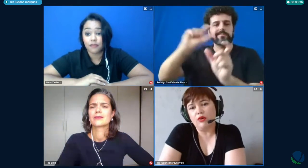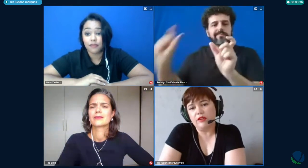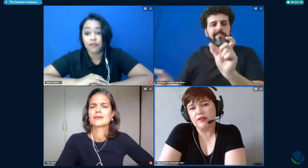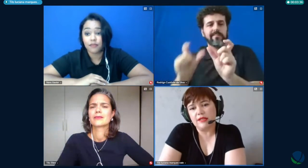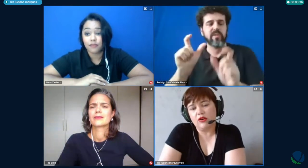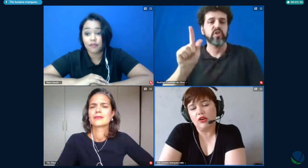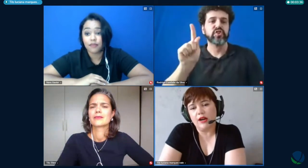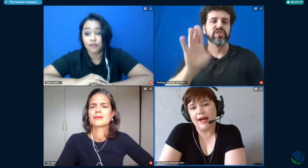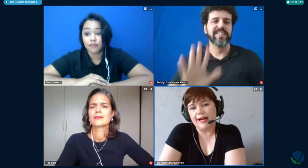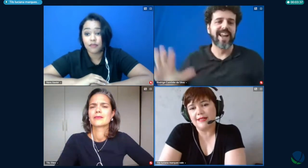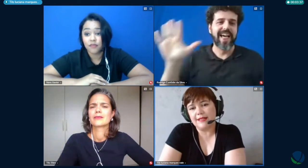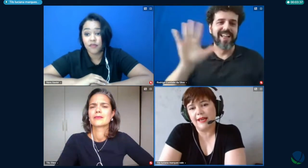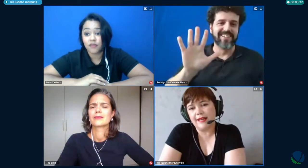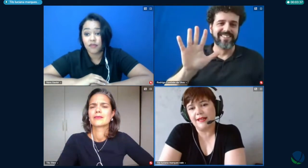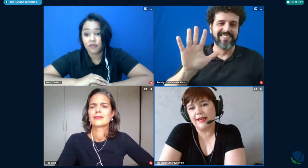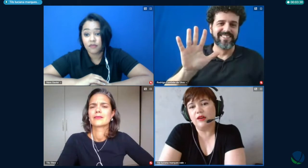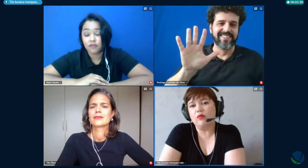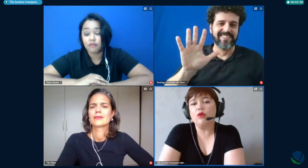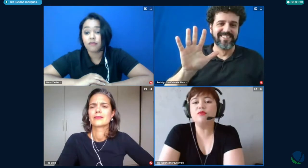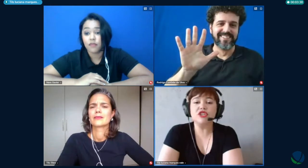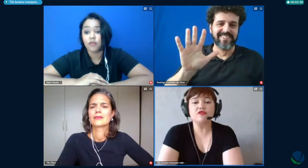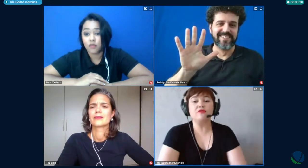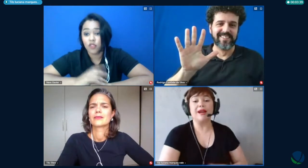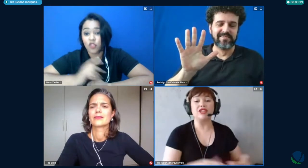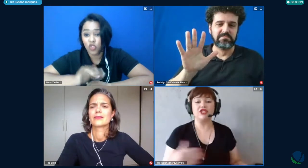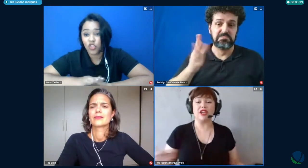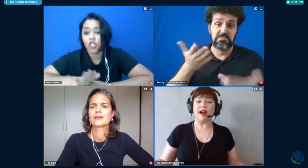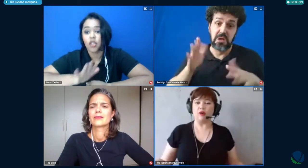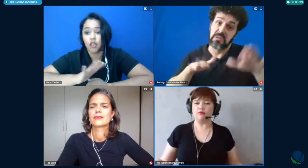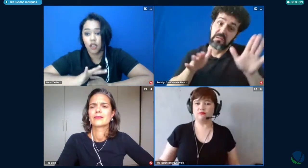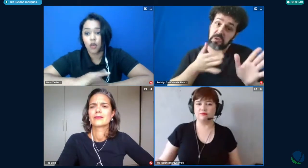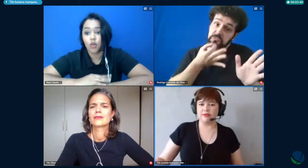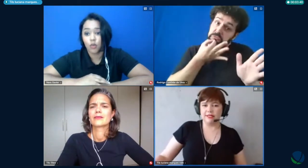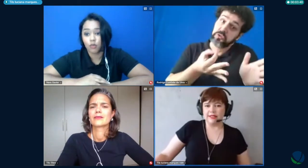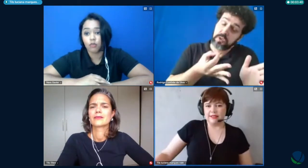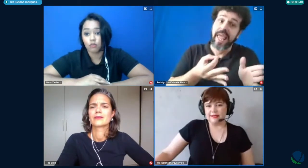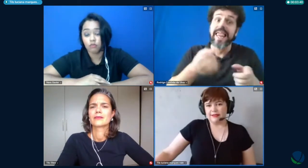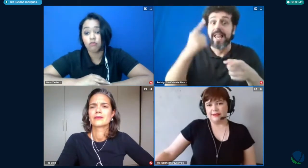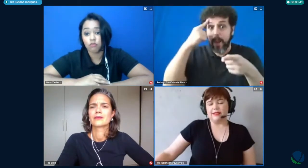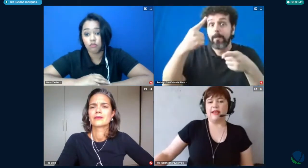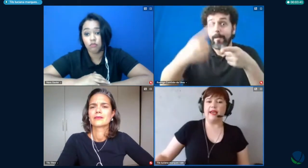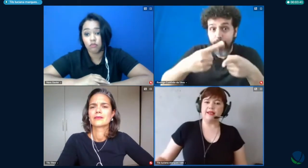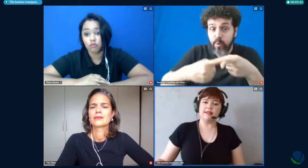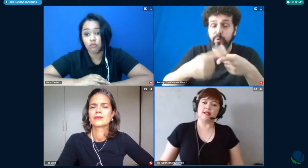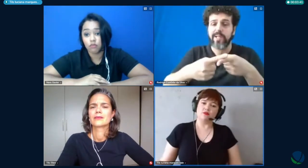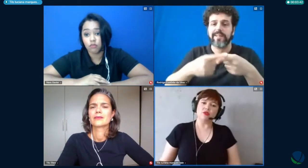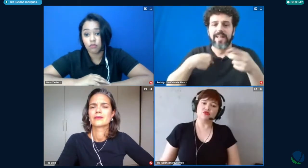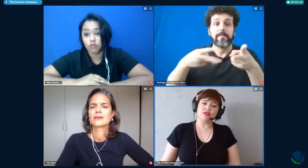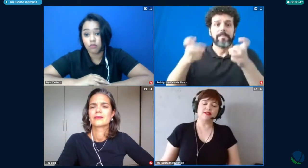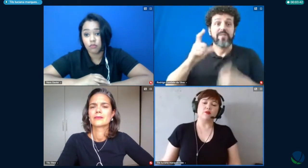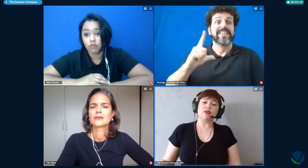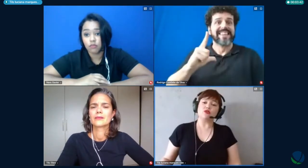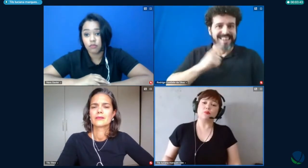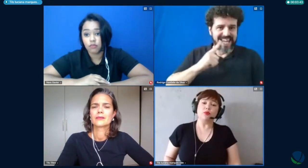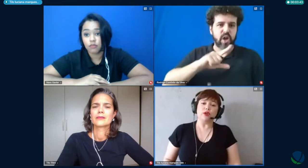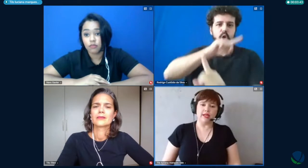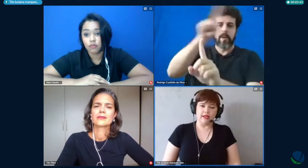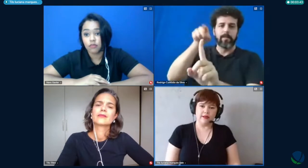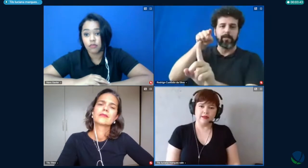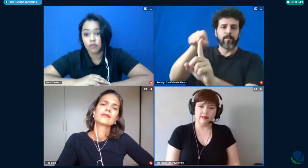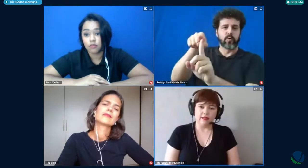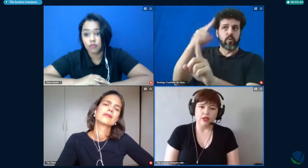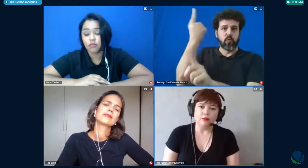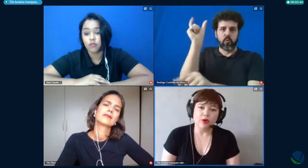Seria bom que você colocasse ele um objetivo mais geral. E aí seria uma sugestão. Isso por